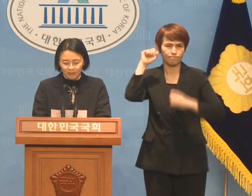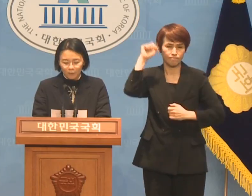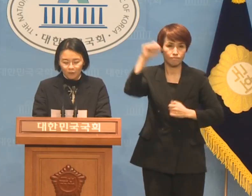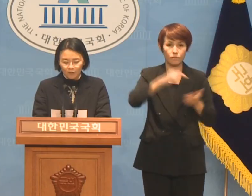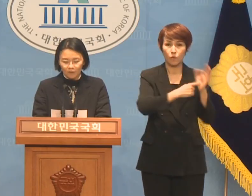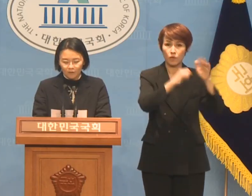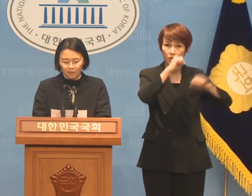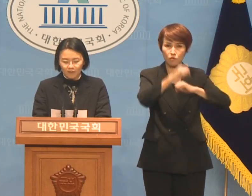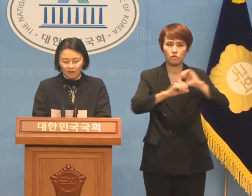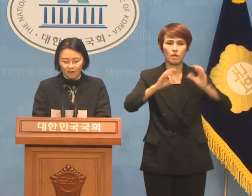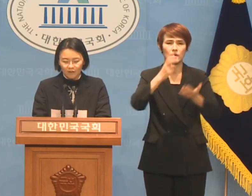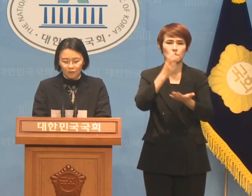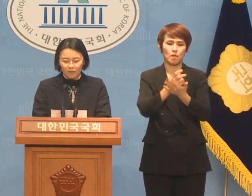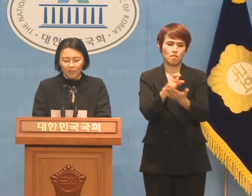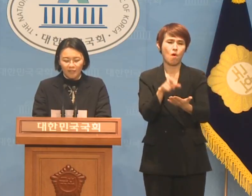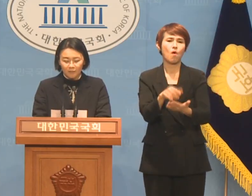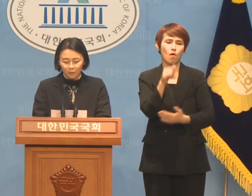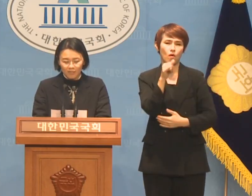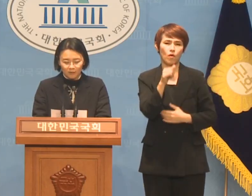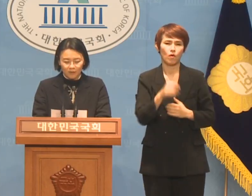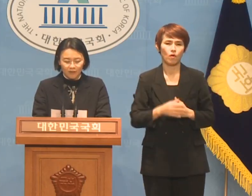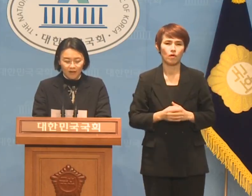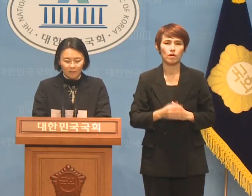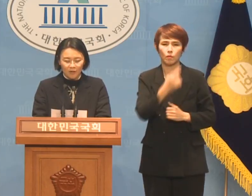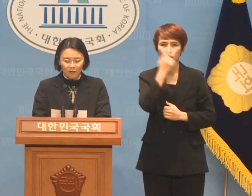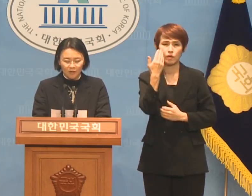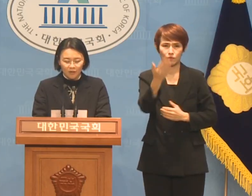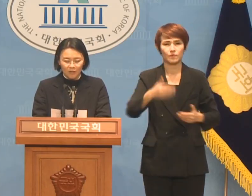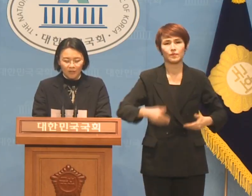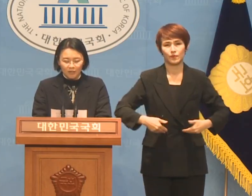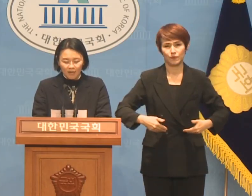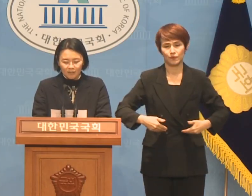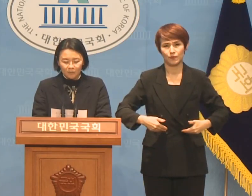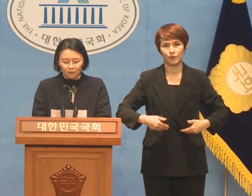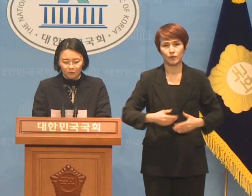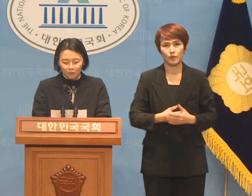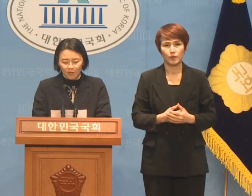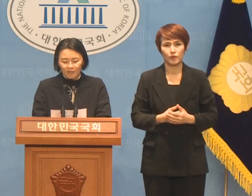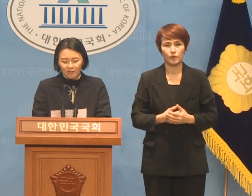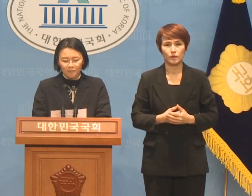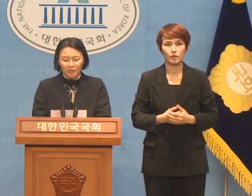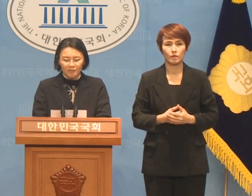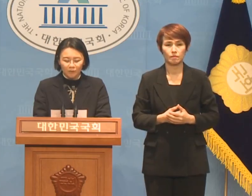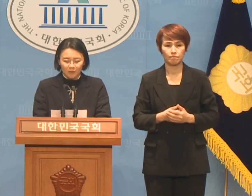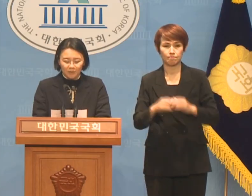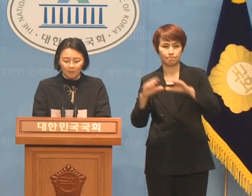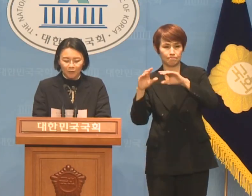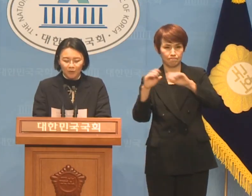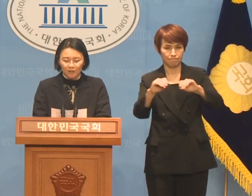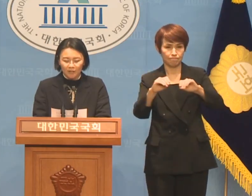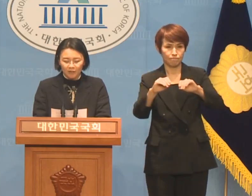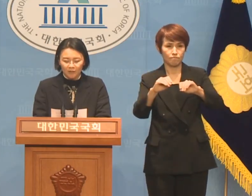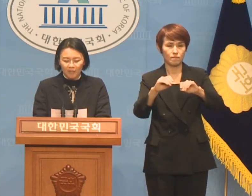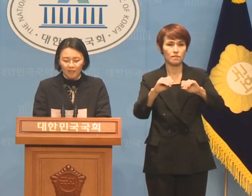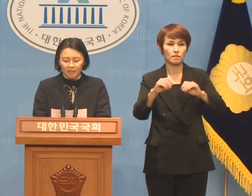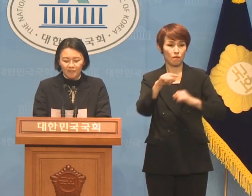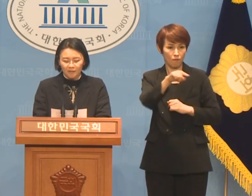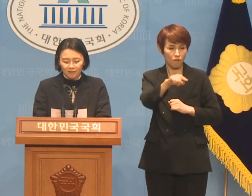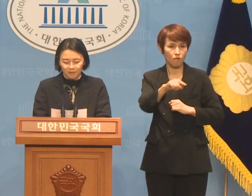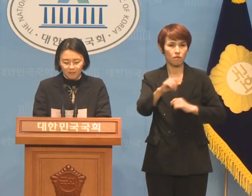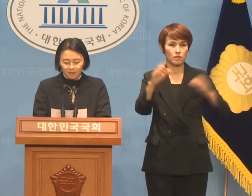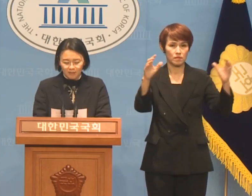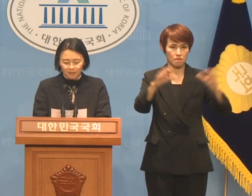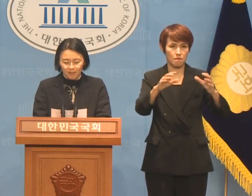보장된 기본권으로서 최대한 보장되어야 하며 가처분을 통한 집회, 시위 및 표현 행위의